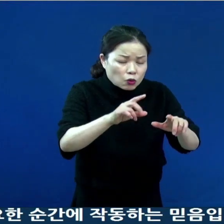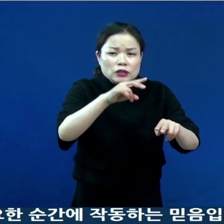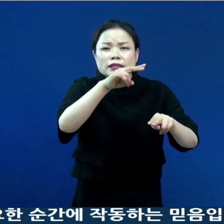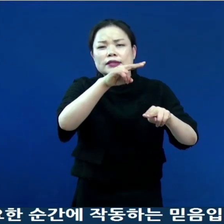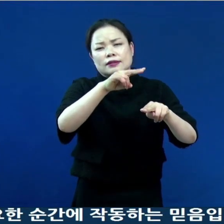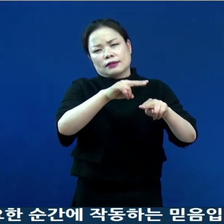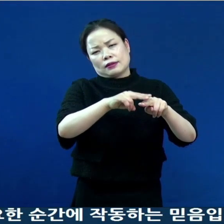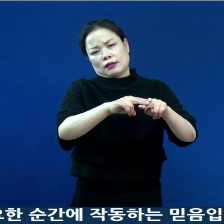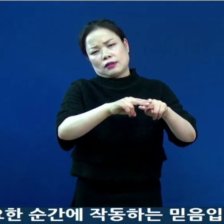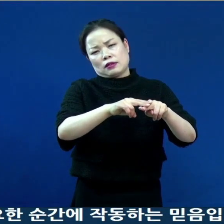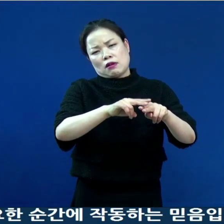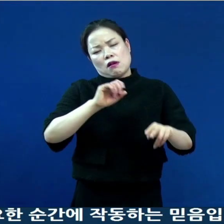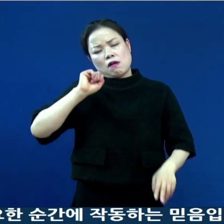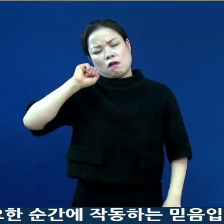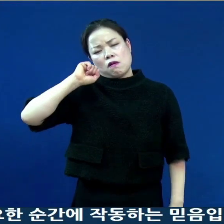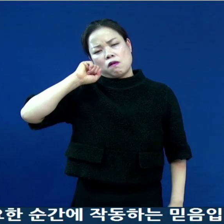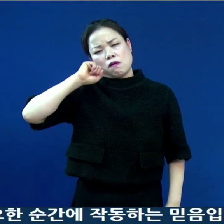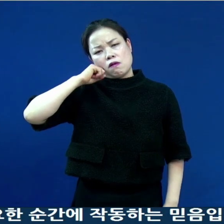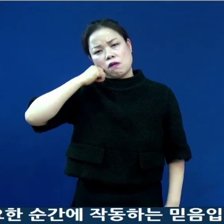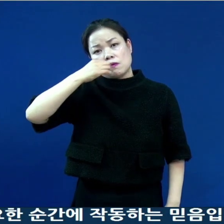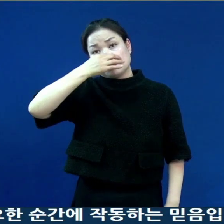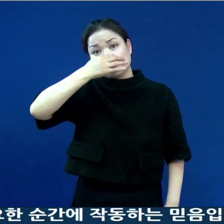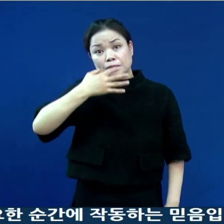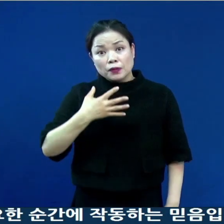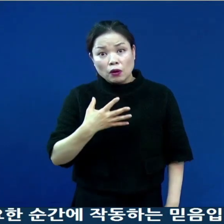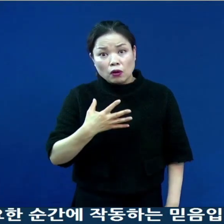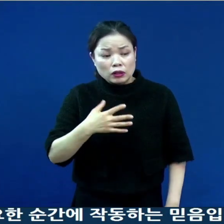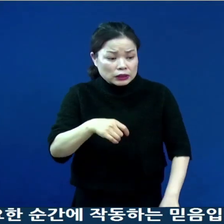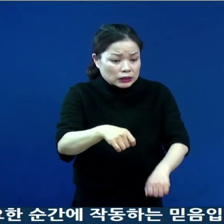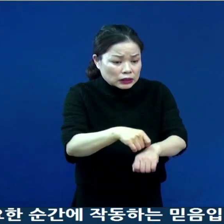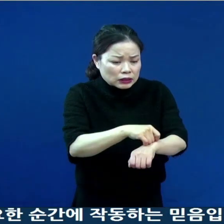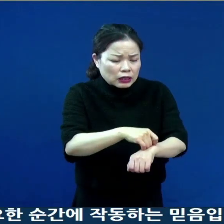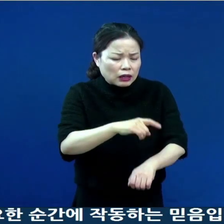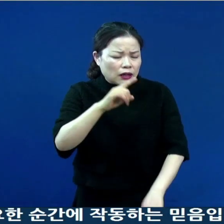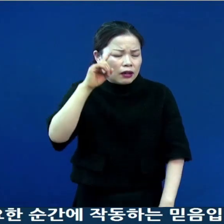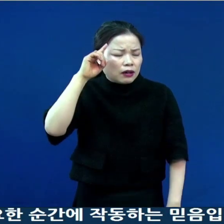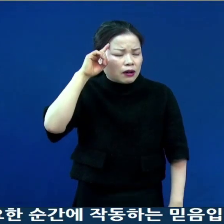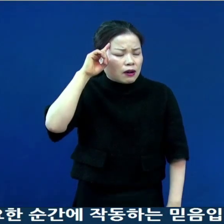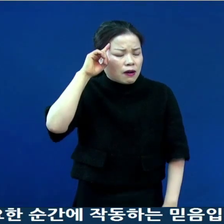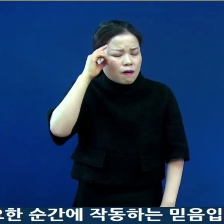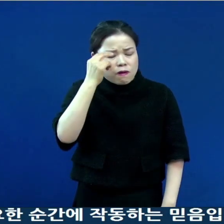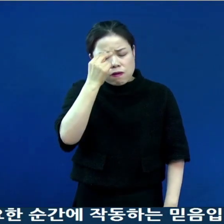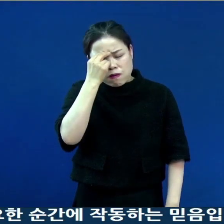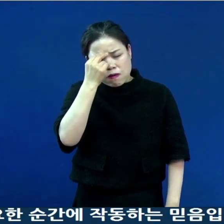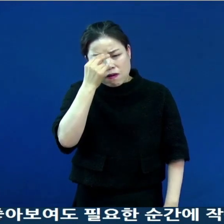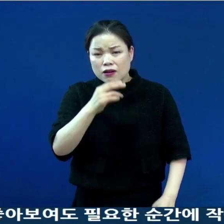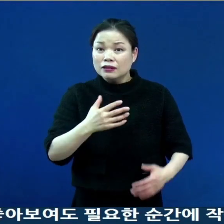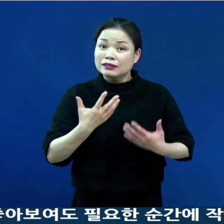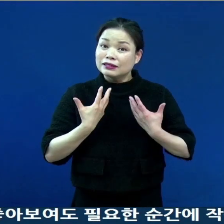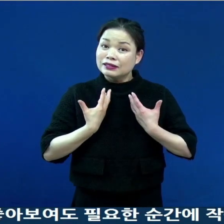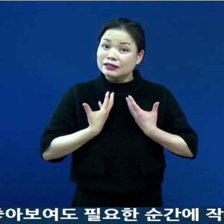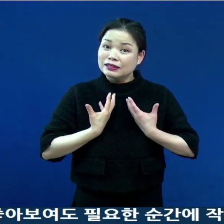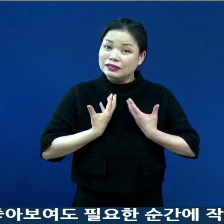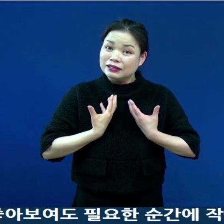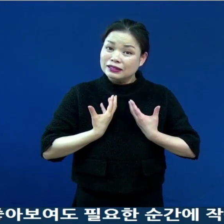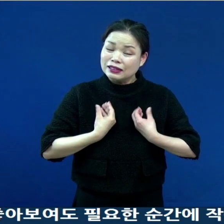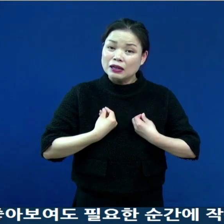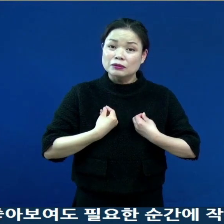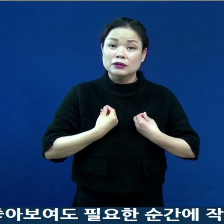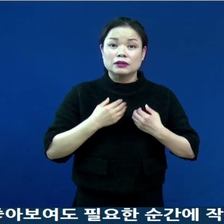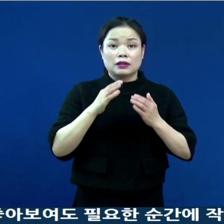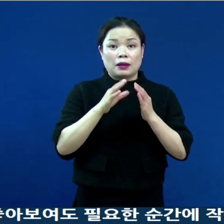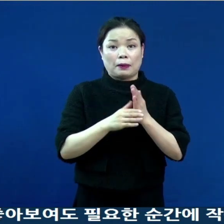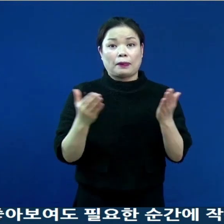자리에서 어렵고 힘들고 특별히 짜증나고 낙심되는 일을 맞이할